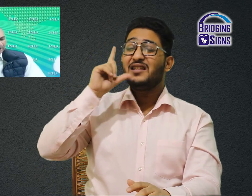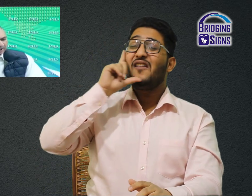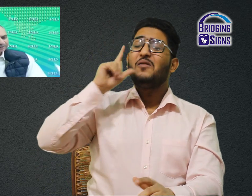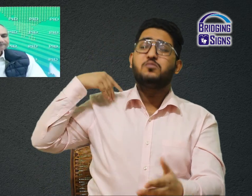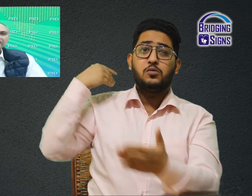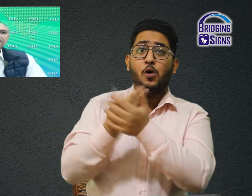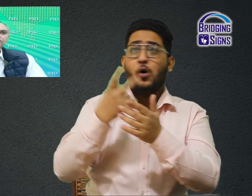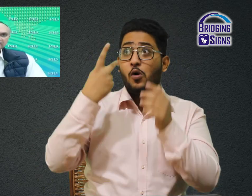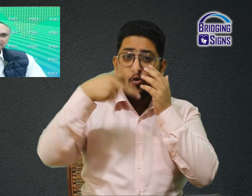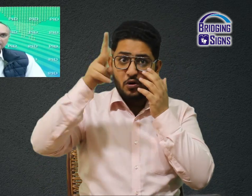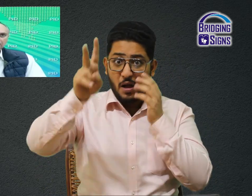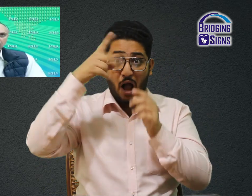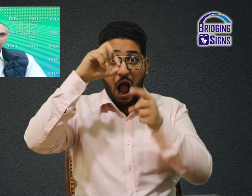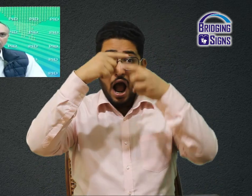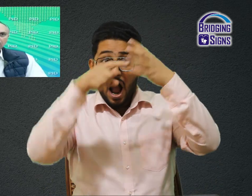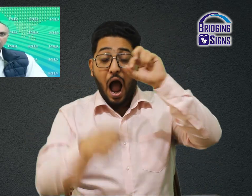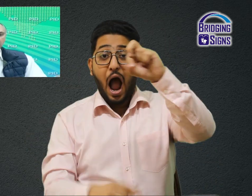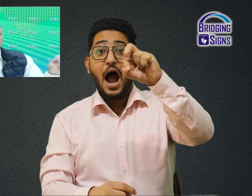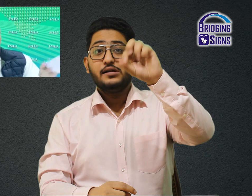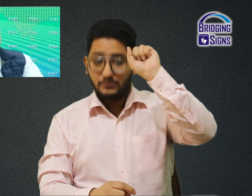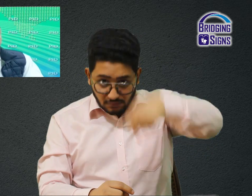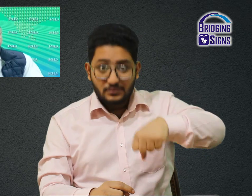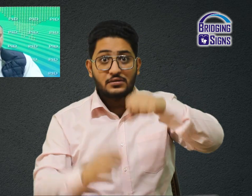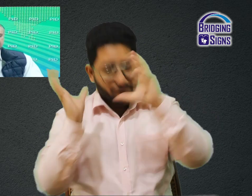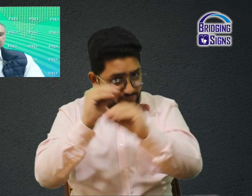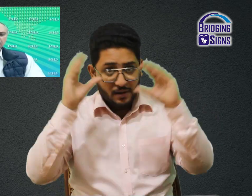के 8 वाकये हुए थे। और